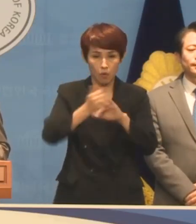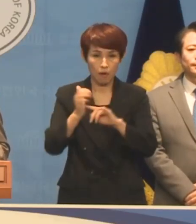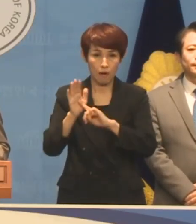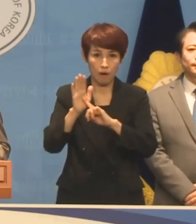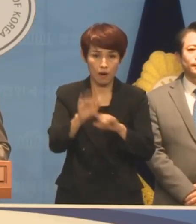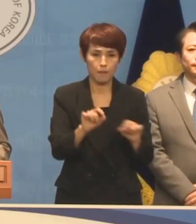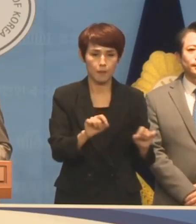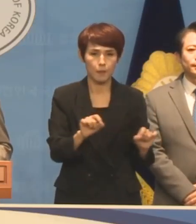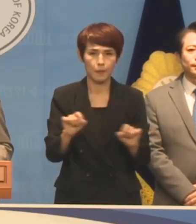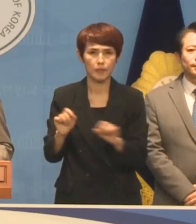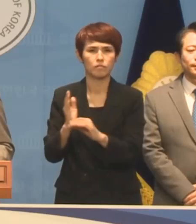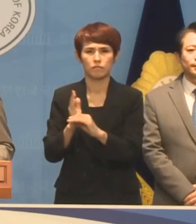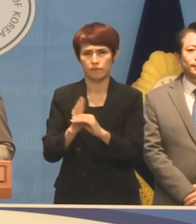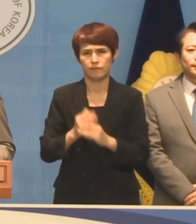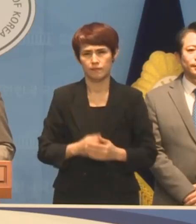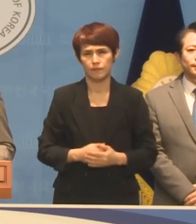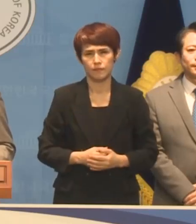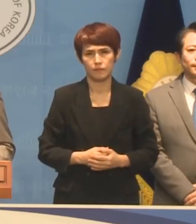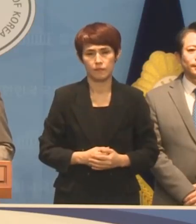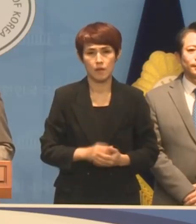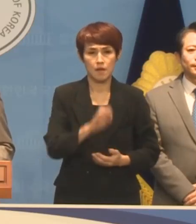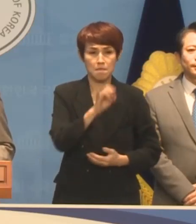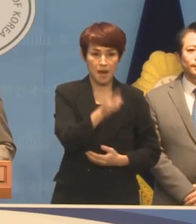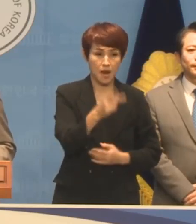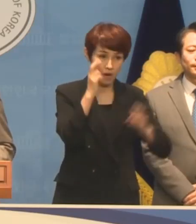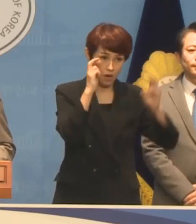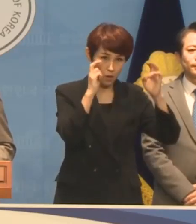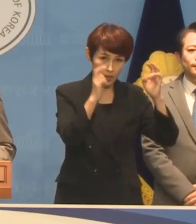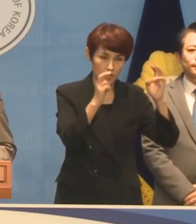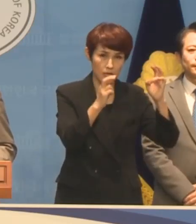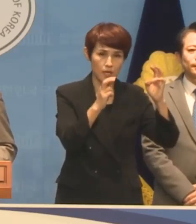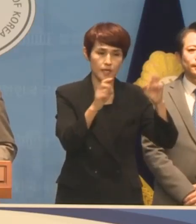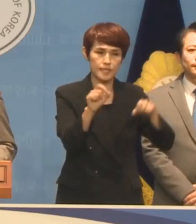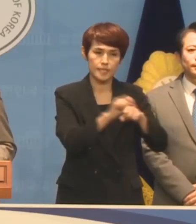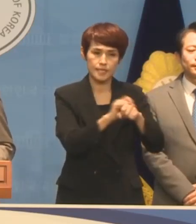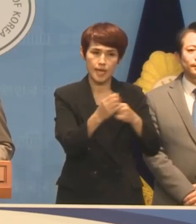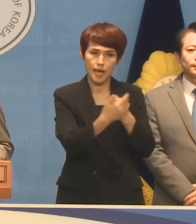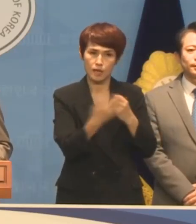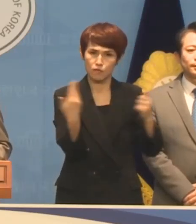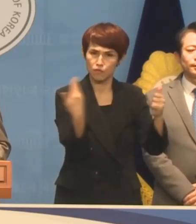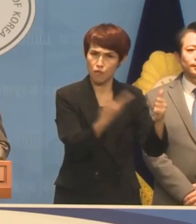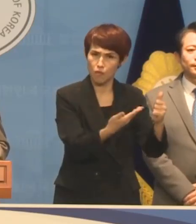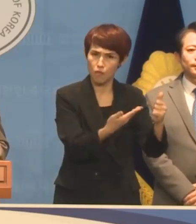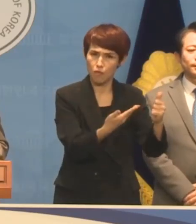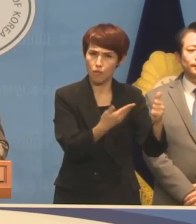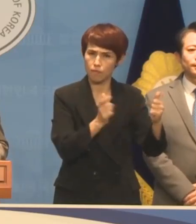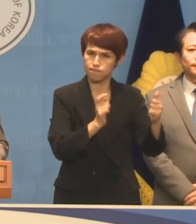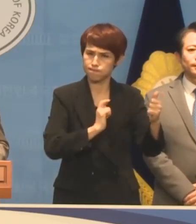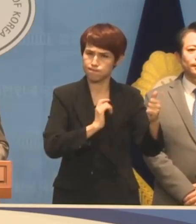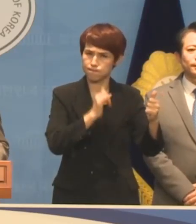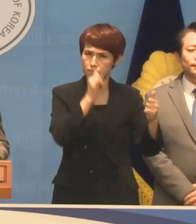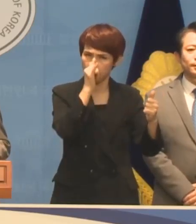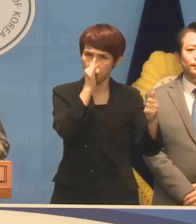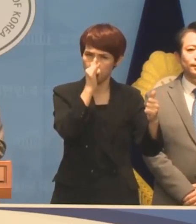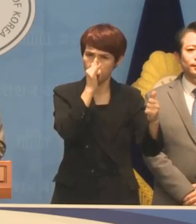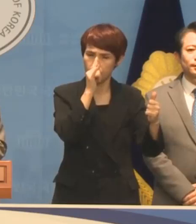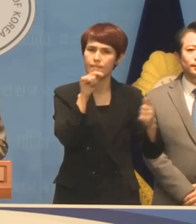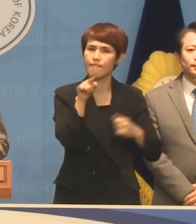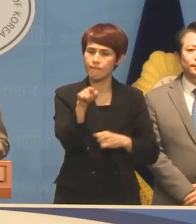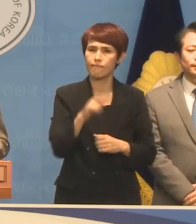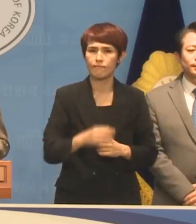발표를 미루고 있습니다. 메리츠 화재의 특혜 인수 의혹이 지속되고 있는 가장 큰